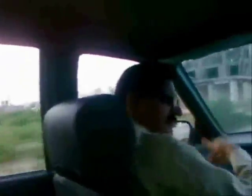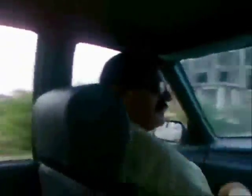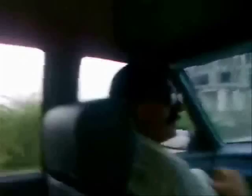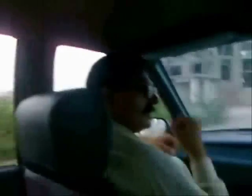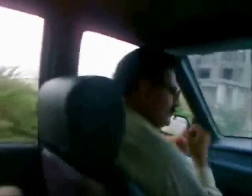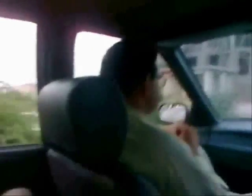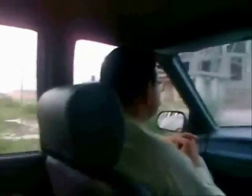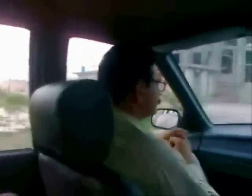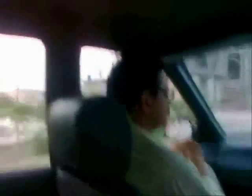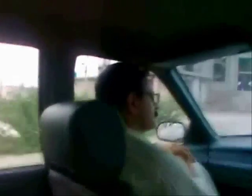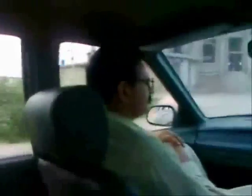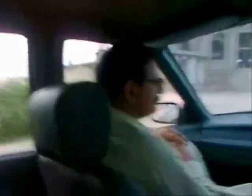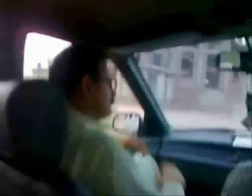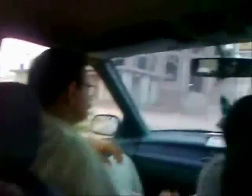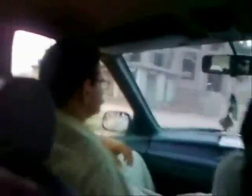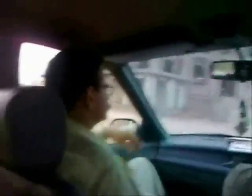Bismillahirrahmanirrahim. Assalamu alaikum.